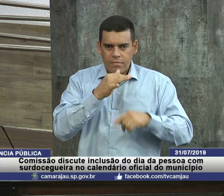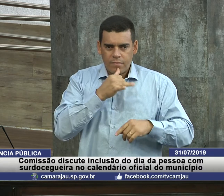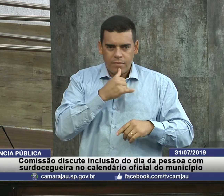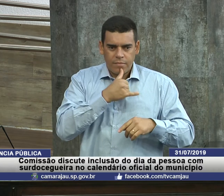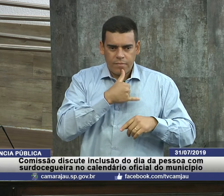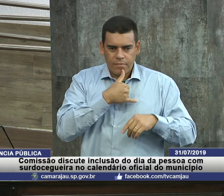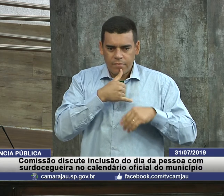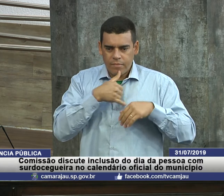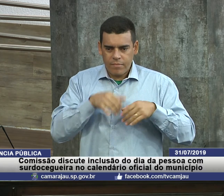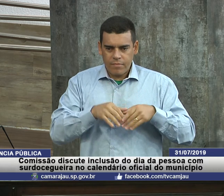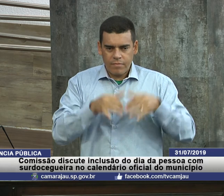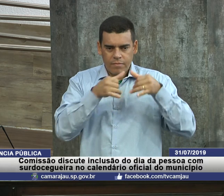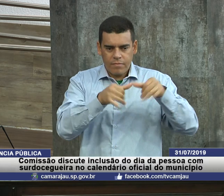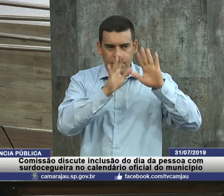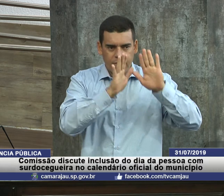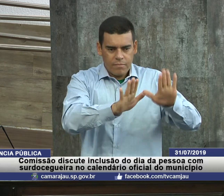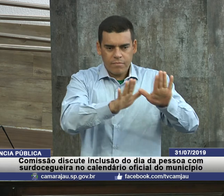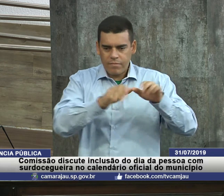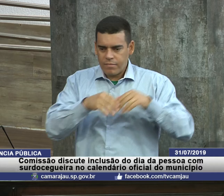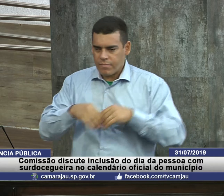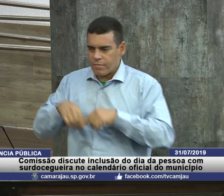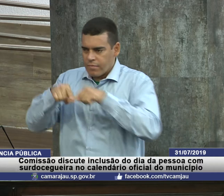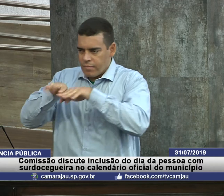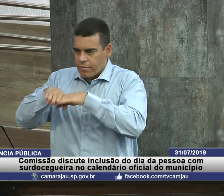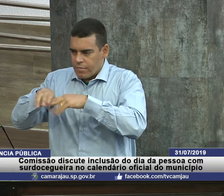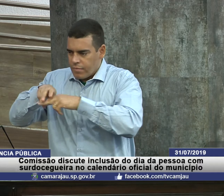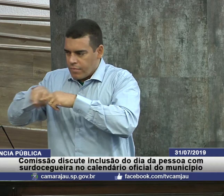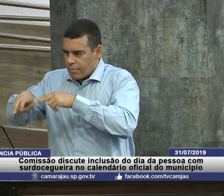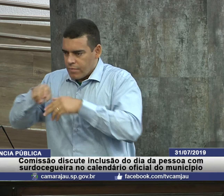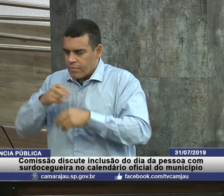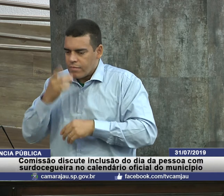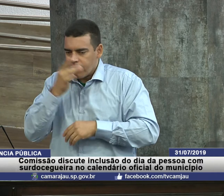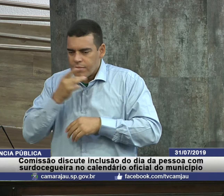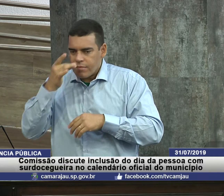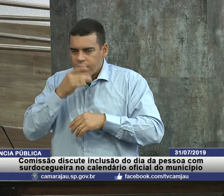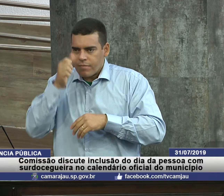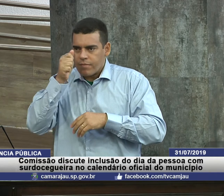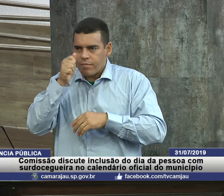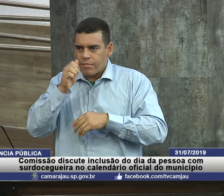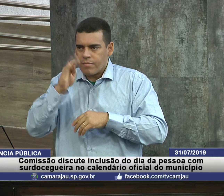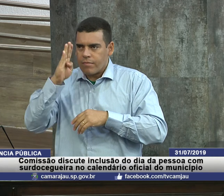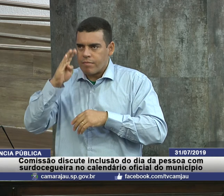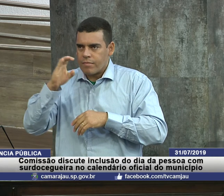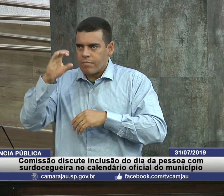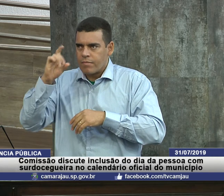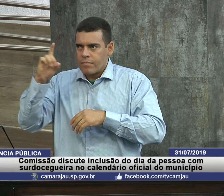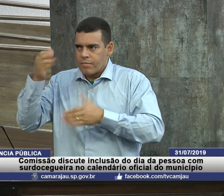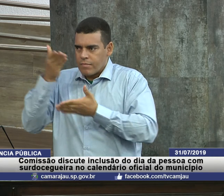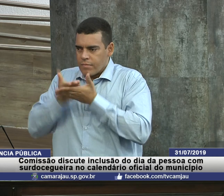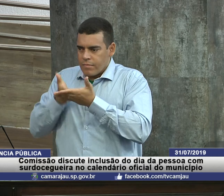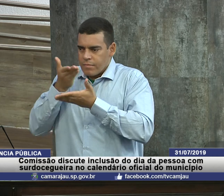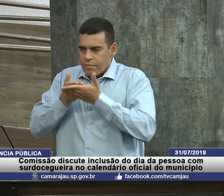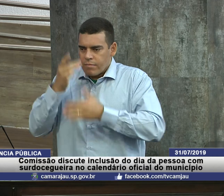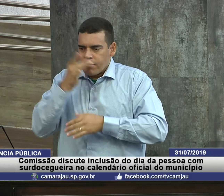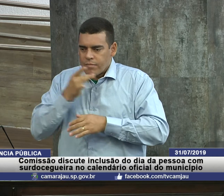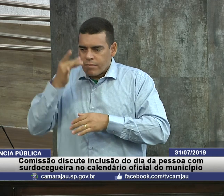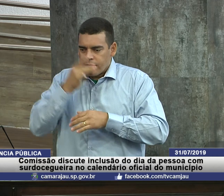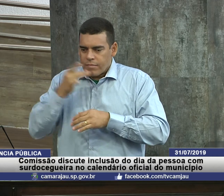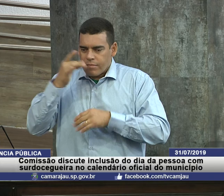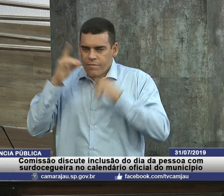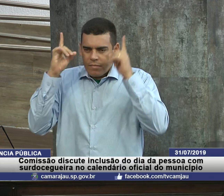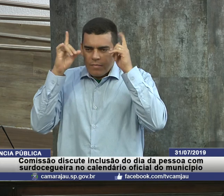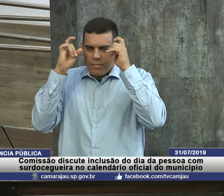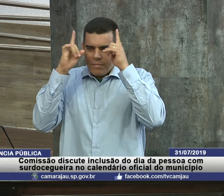sentava na escola, às vezes tinha uma dificuldade de entender alguma coisa, ia perguntar para a professora em sinais, a professora não deixava, né? Tentava